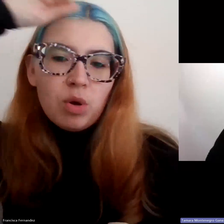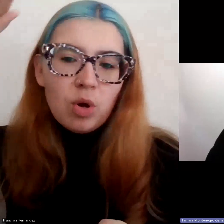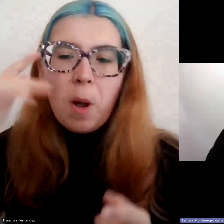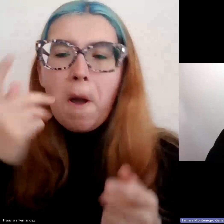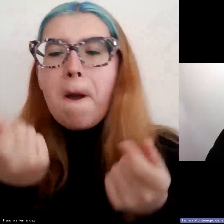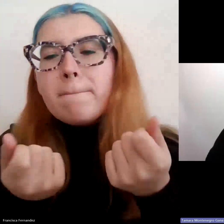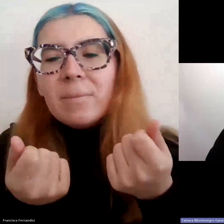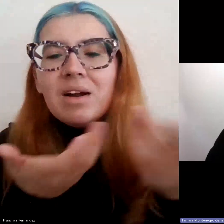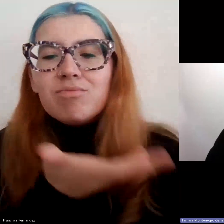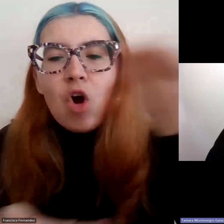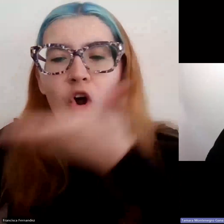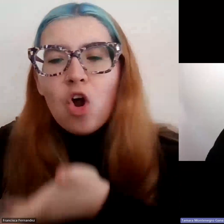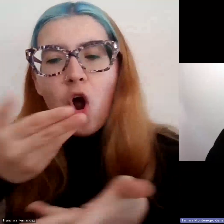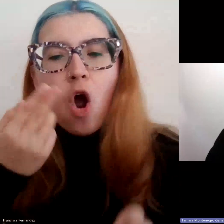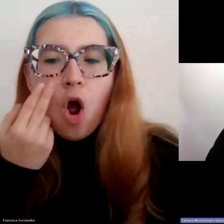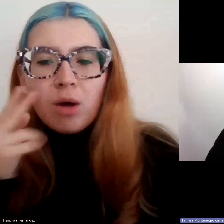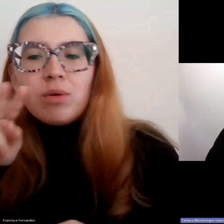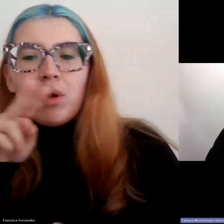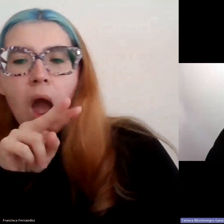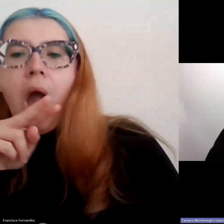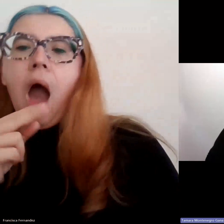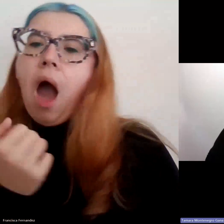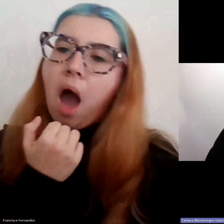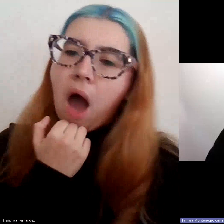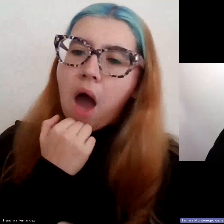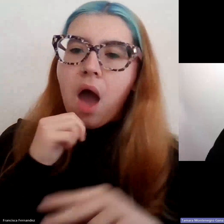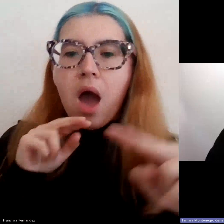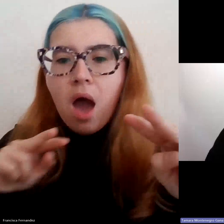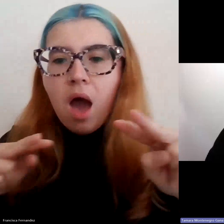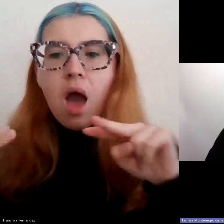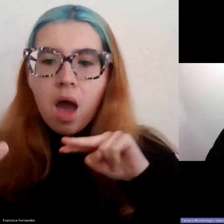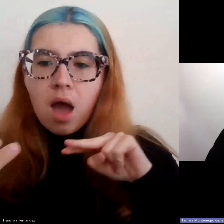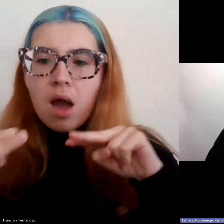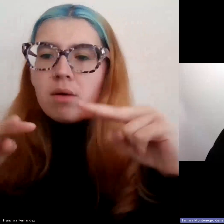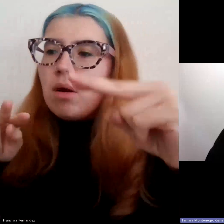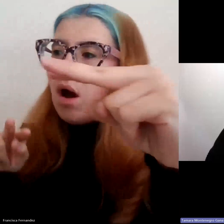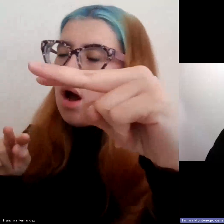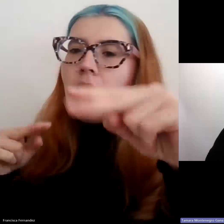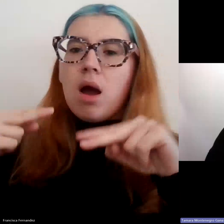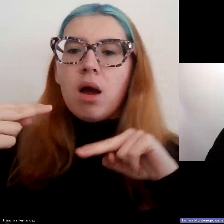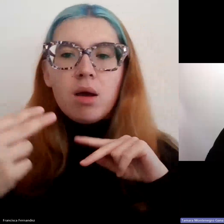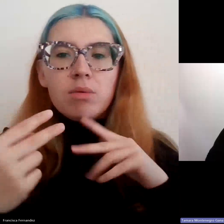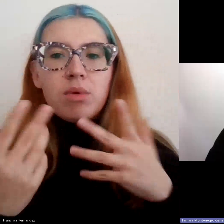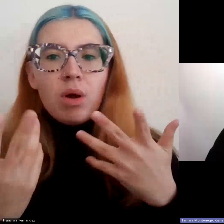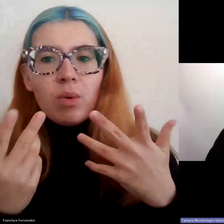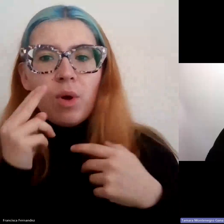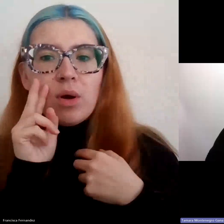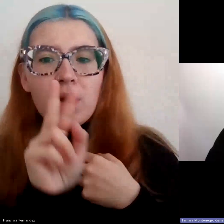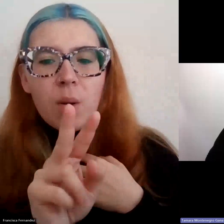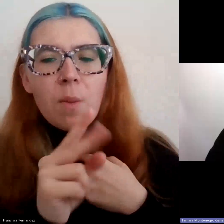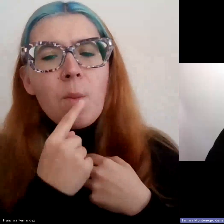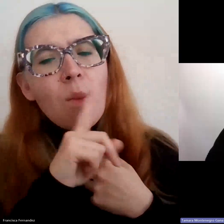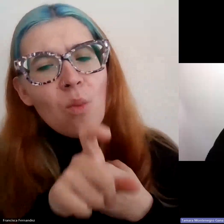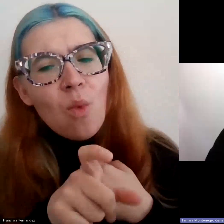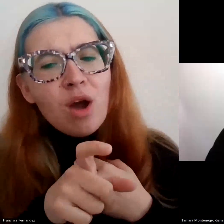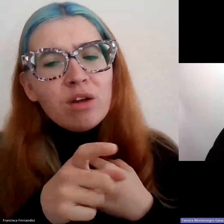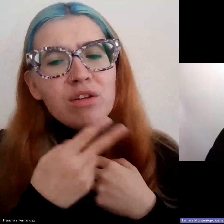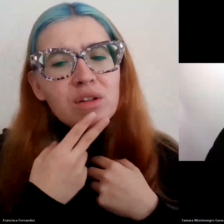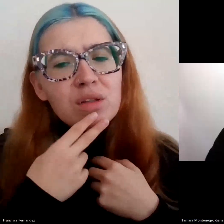y también encontrar a otras personas adultas sordas y conocer, comunicarse con ellos, tener esa